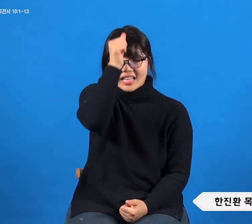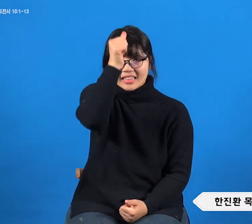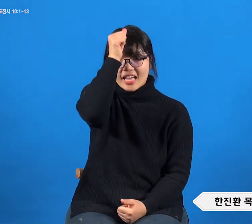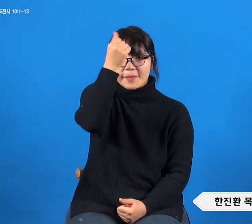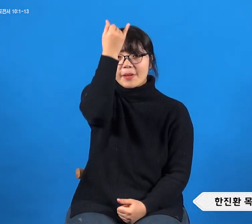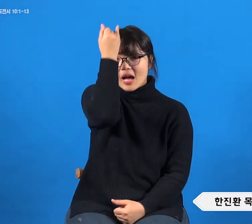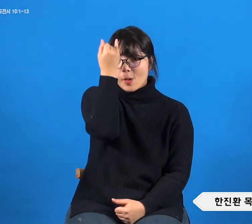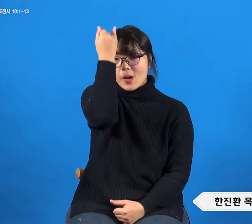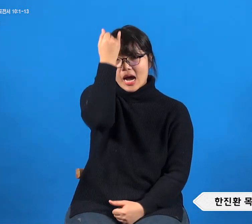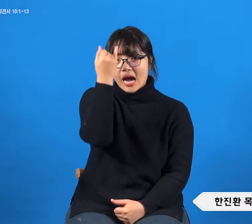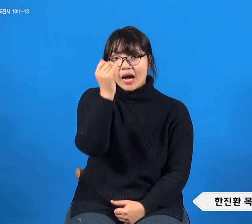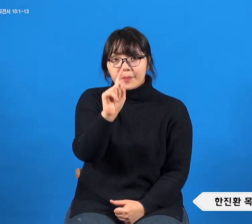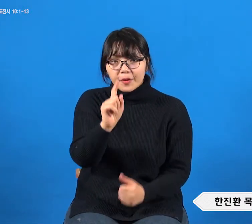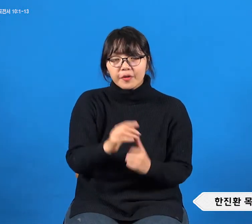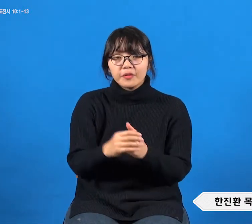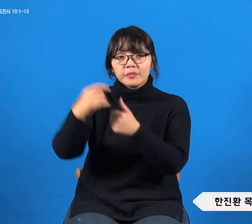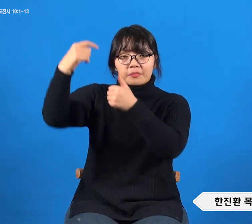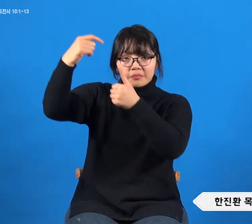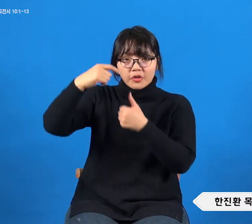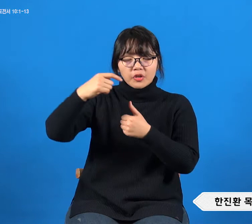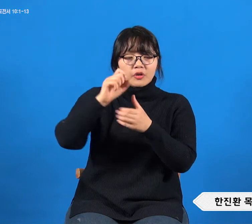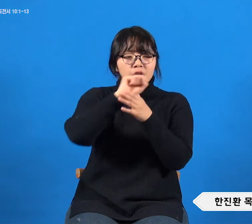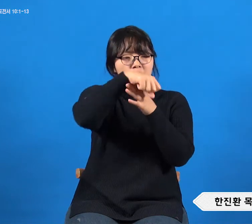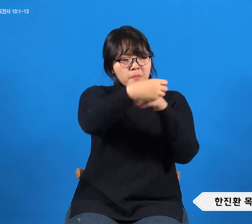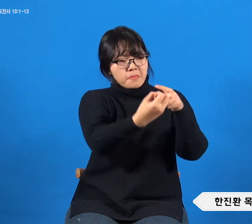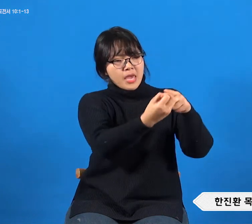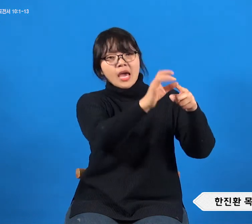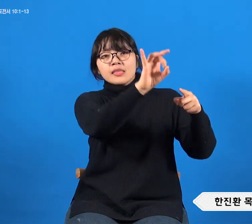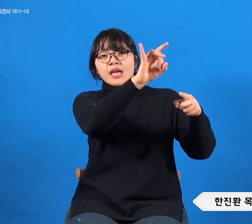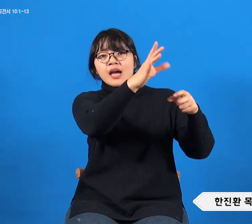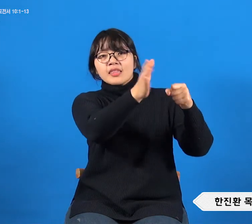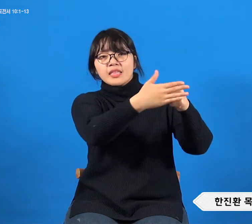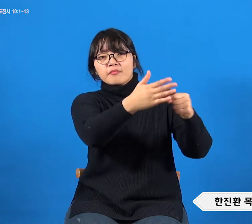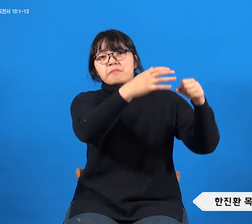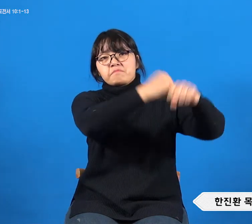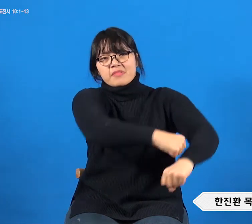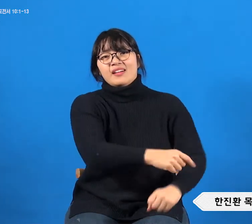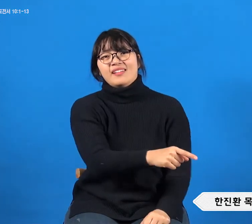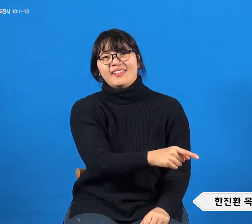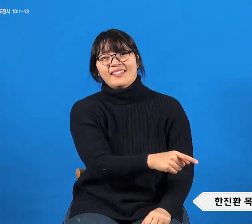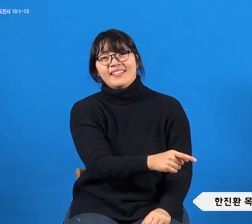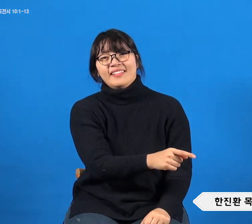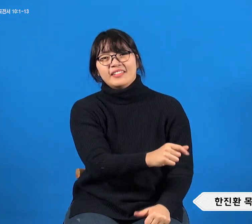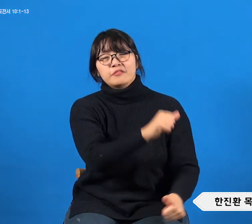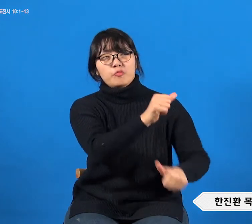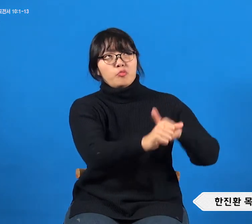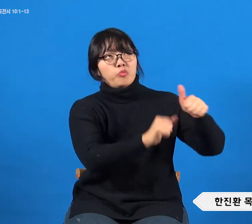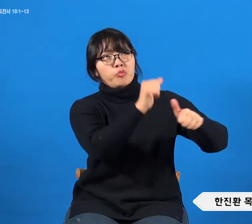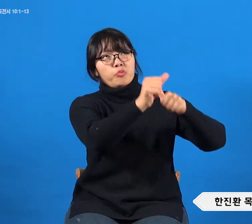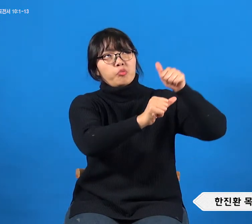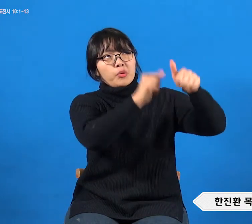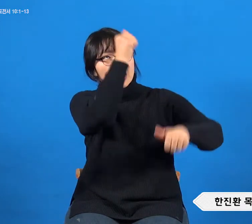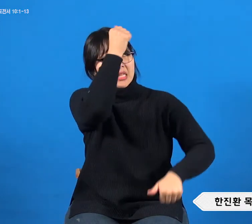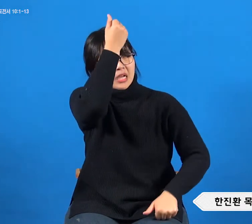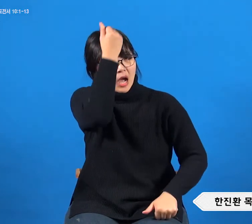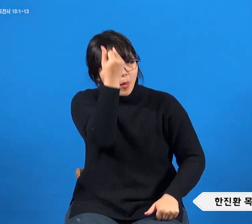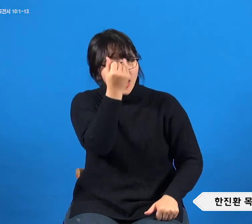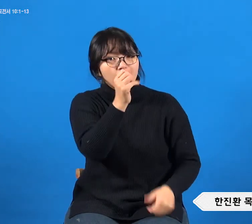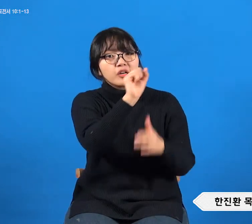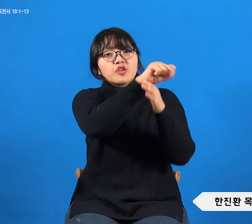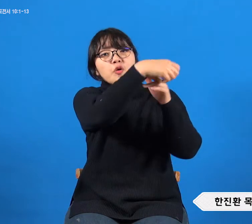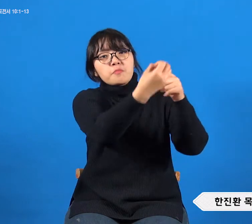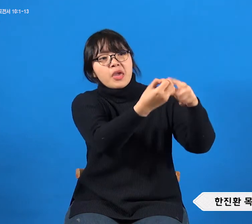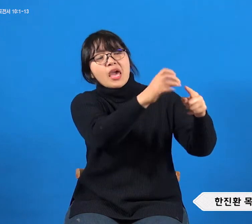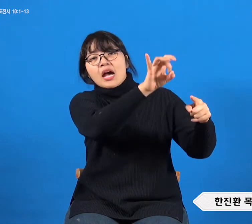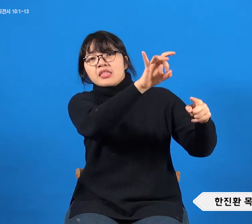하와는 작은 열매 하나 때문에 넘어졌습니다. 우리 인류의 조상은 작은 열매 하나 때문에 그